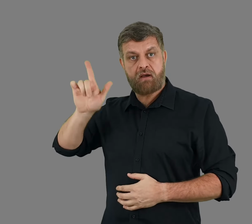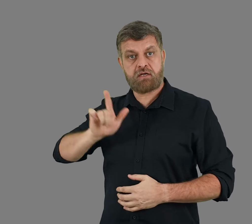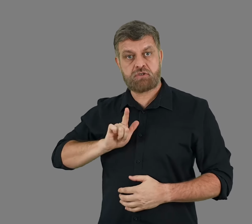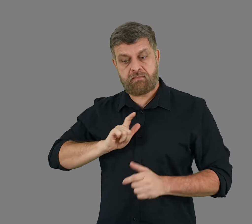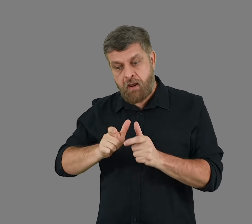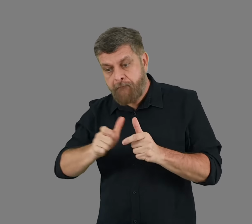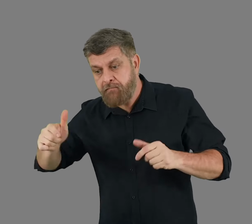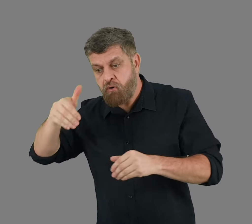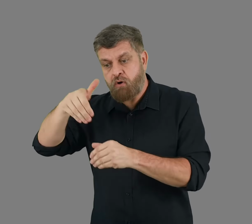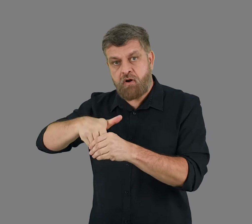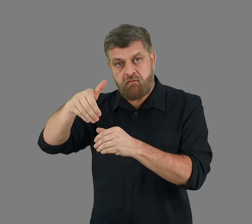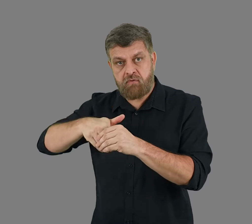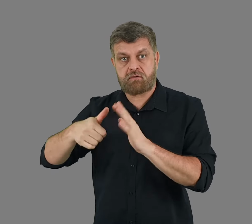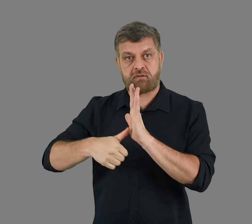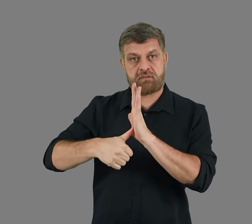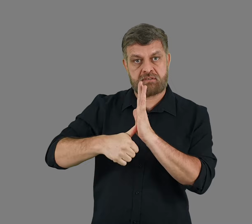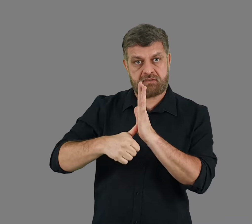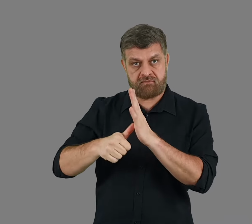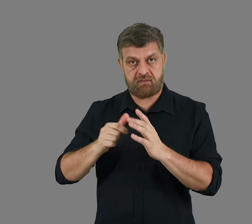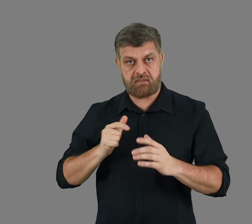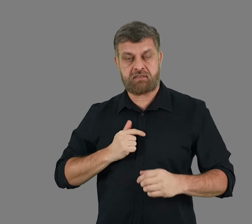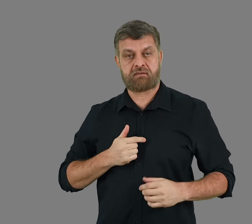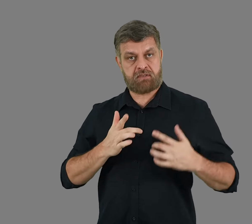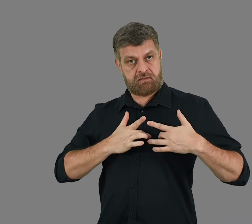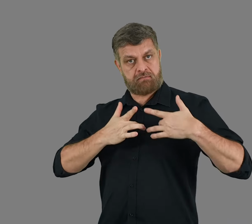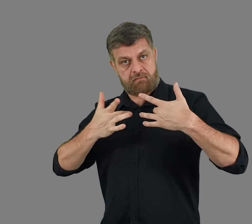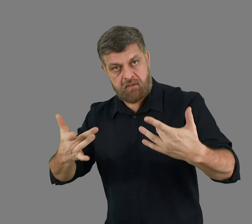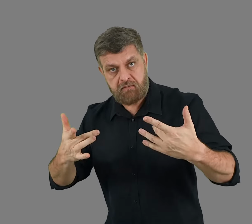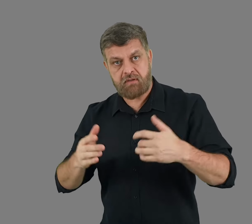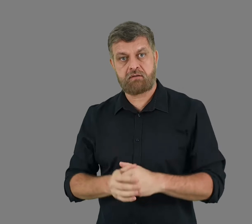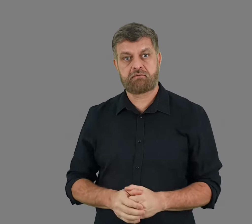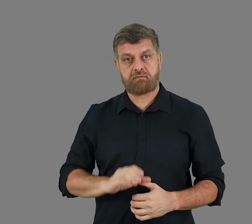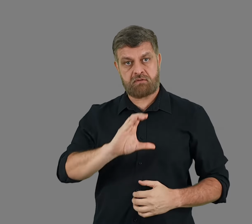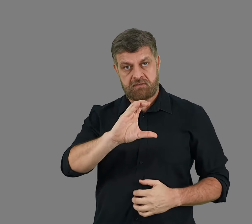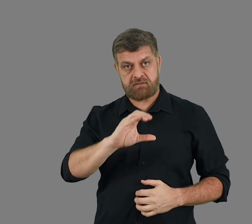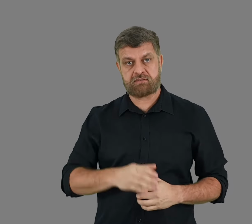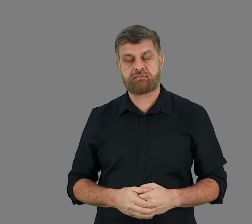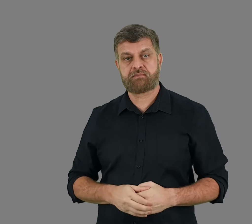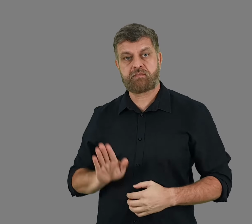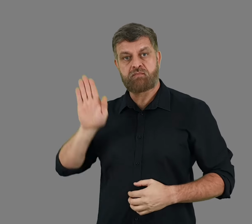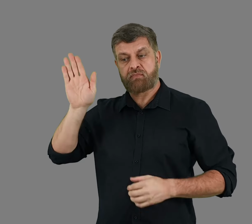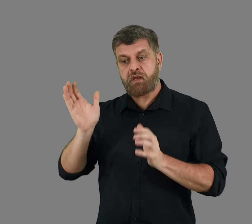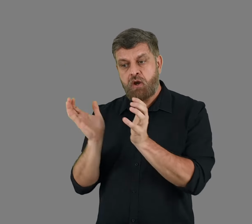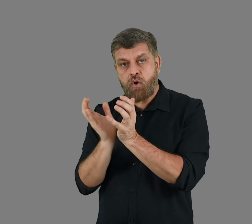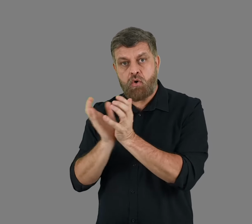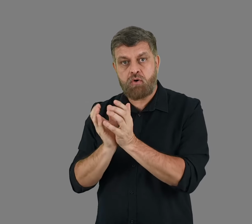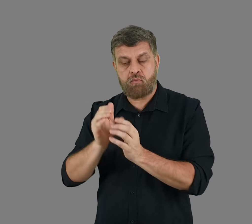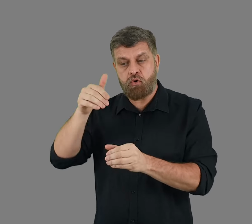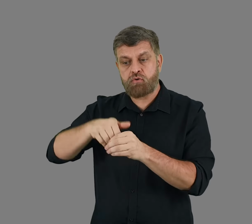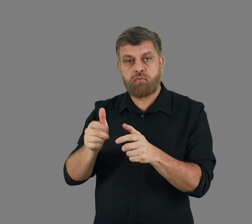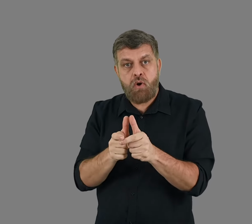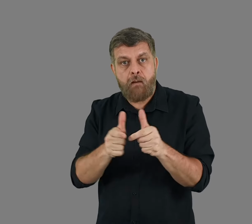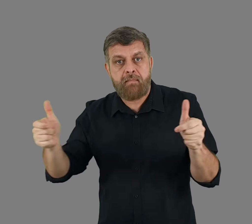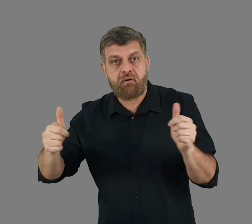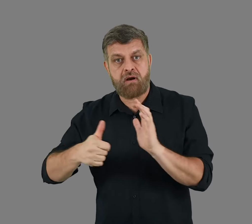de associados beneméritos. C. Chapa que tiver maior número de votos de associados